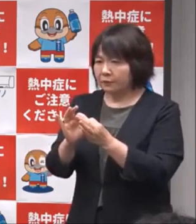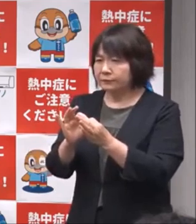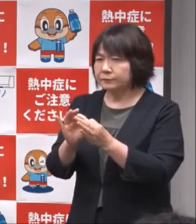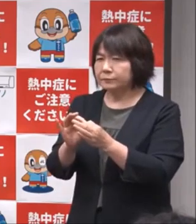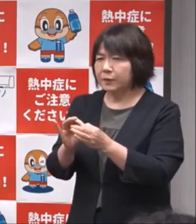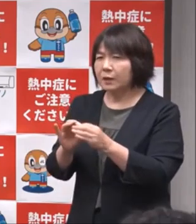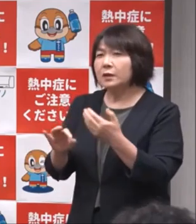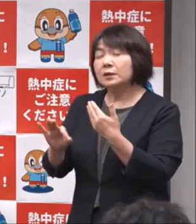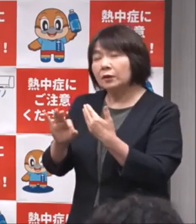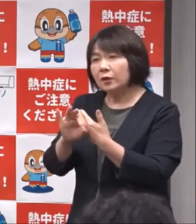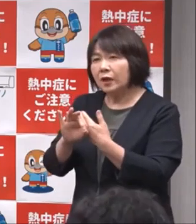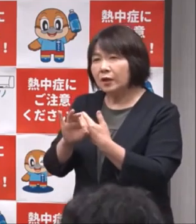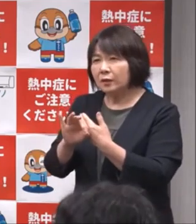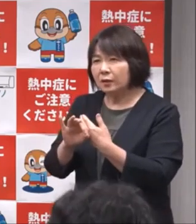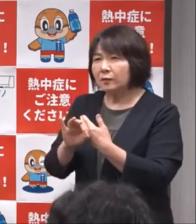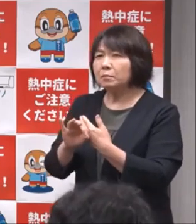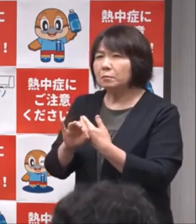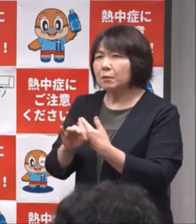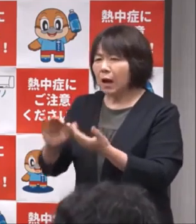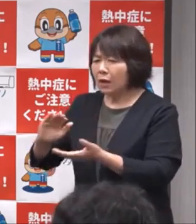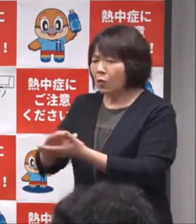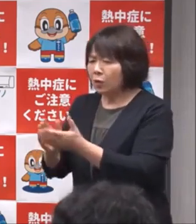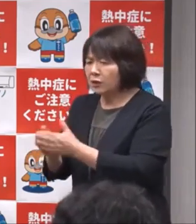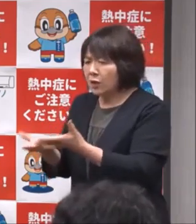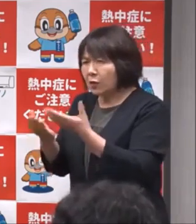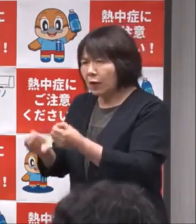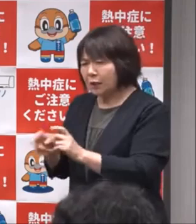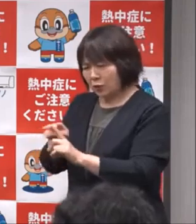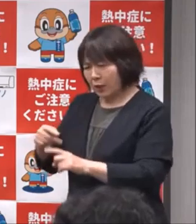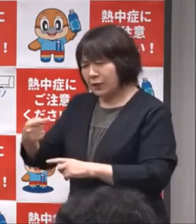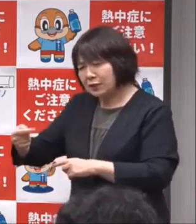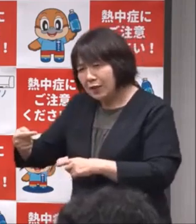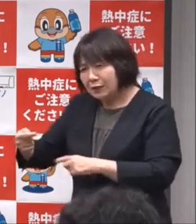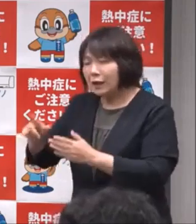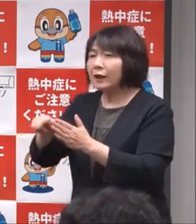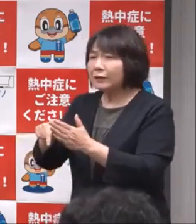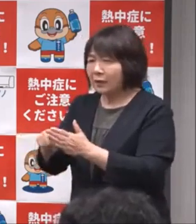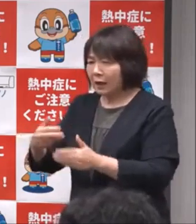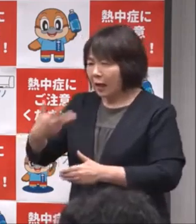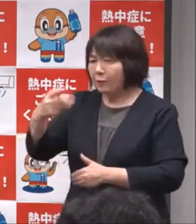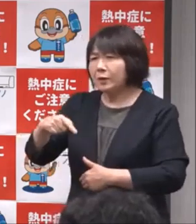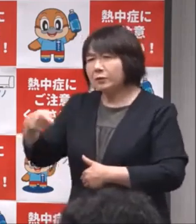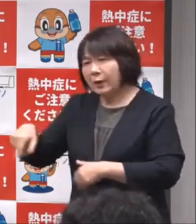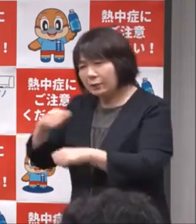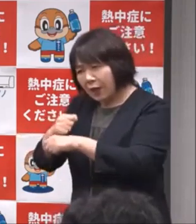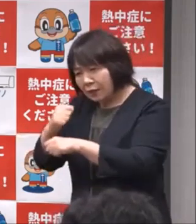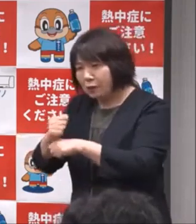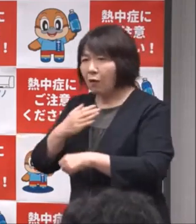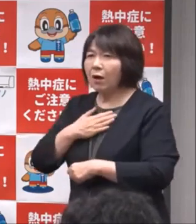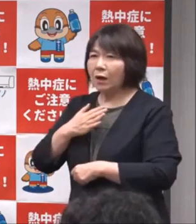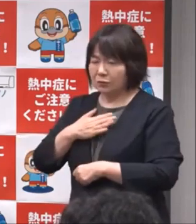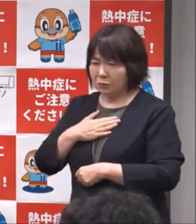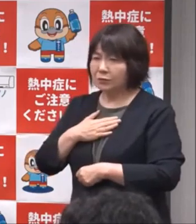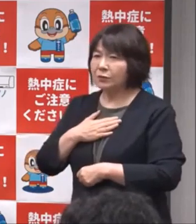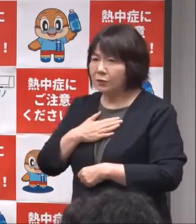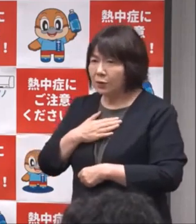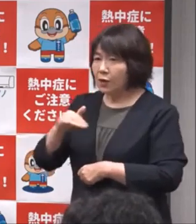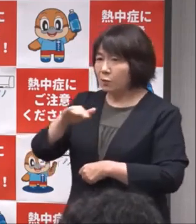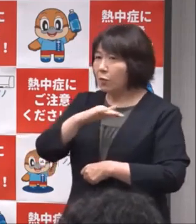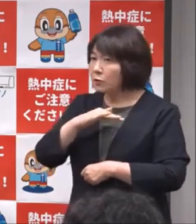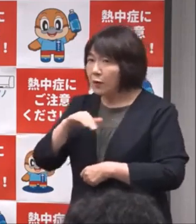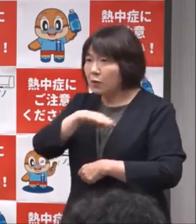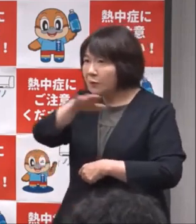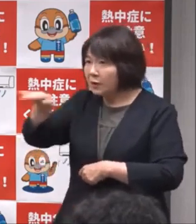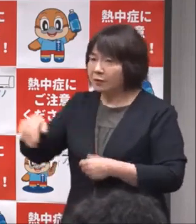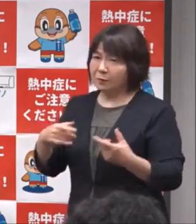例えば小学生、幼稚園から上がったばっかりの小学生1年生とかであればあのまだ分かるかなと思うんですけれども、僕らも皆さんもあの